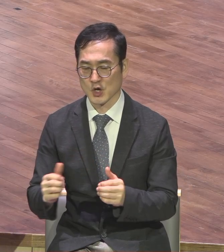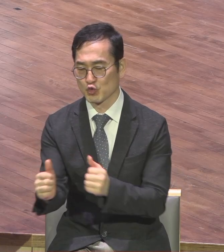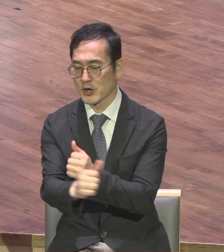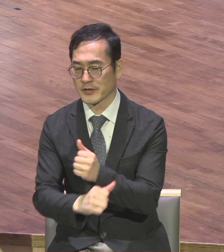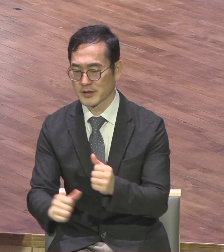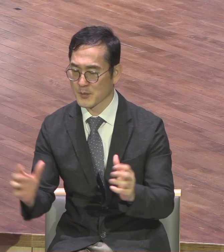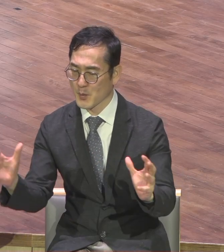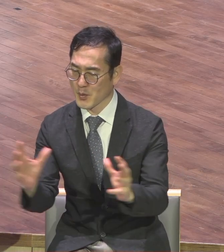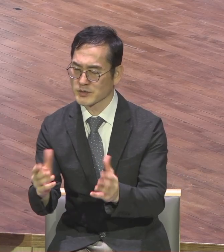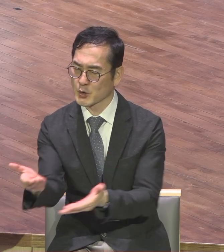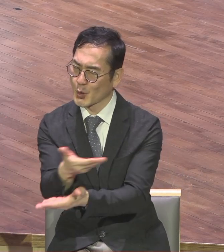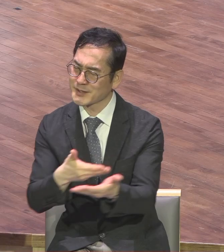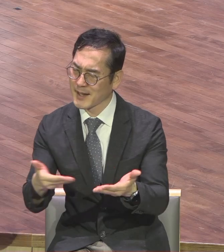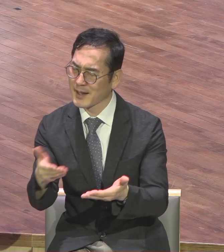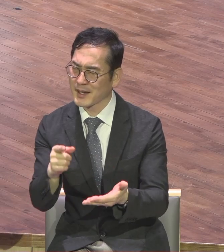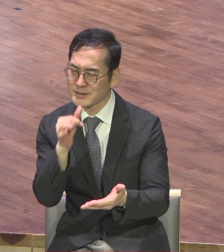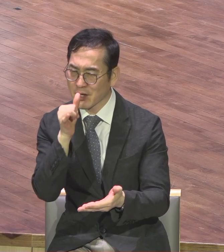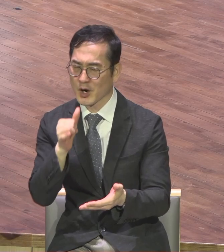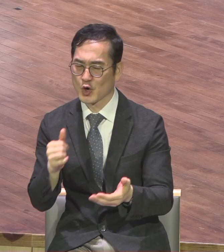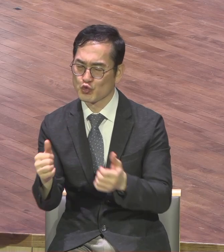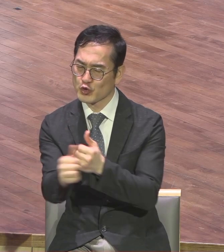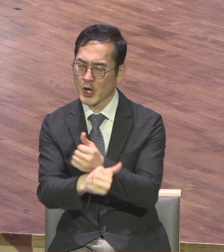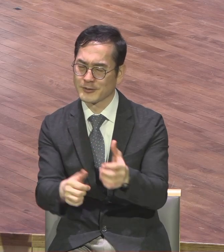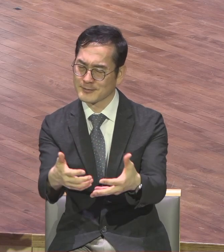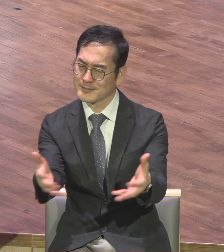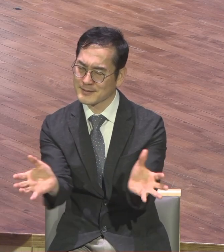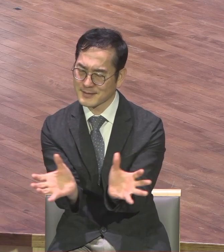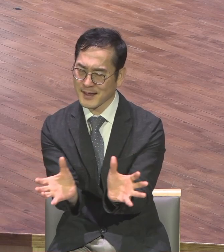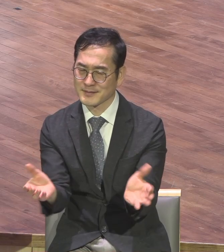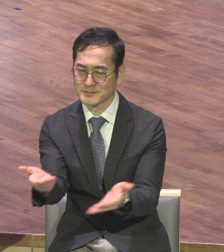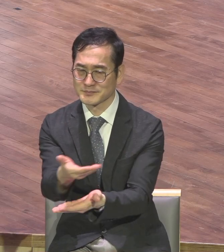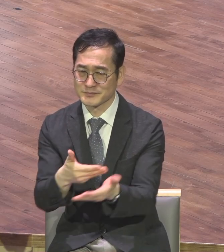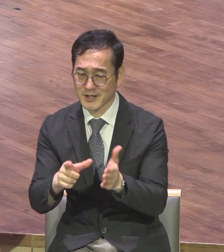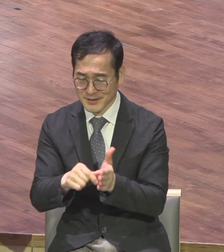잠깐 초청을 받아 갔다 왔어요. 우리 당의